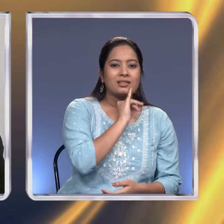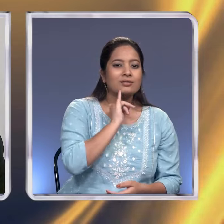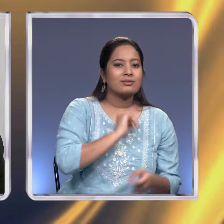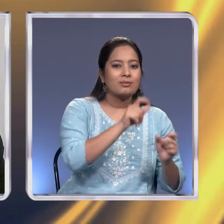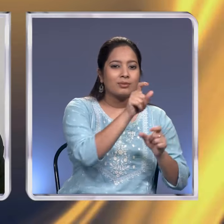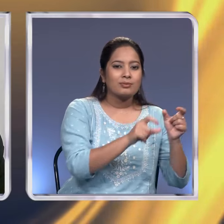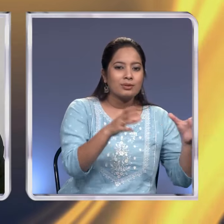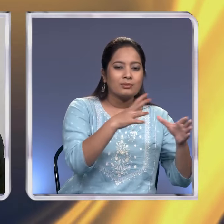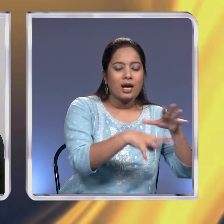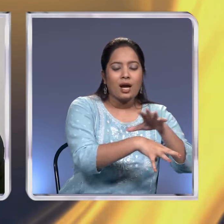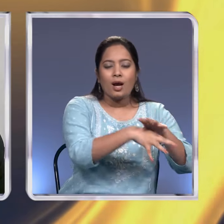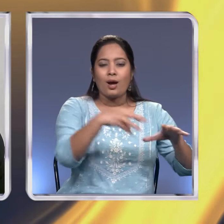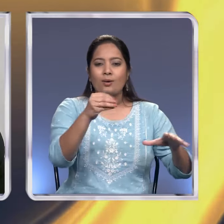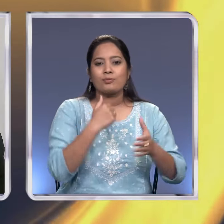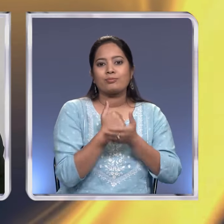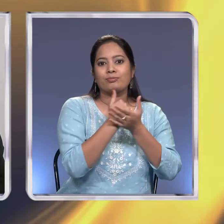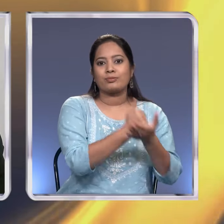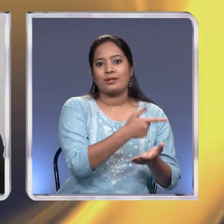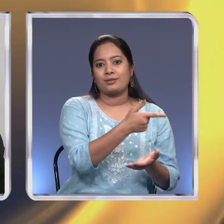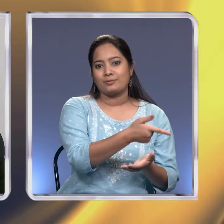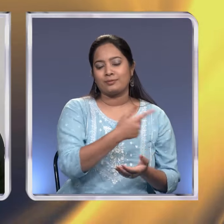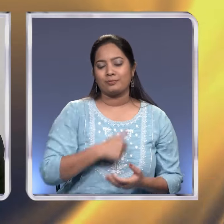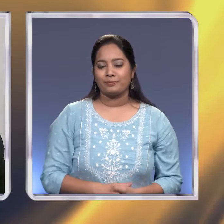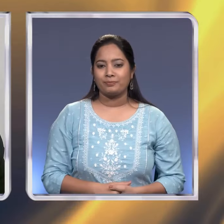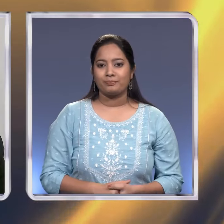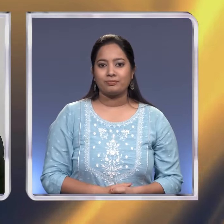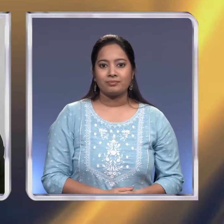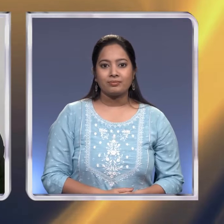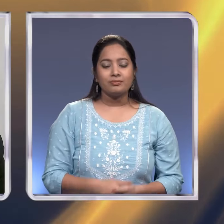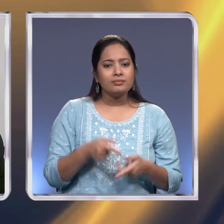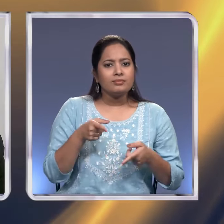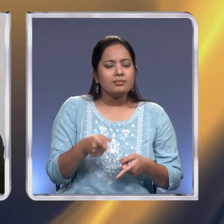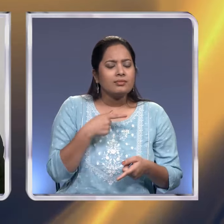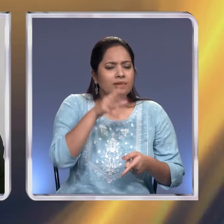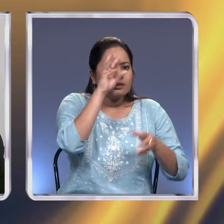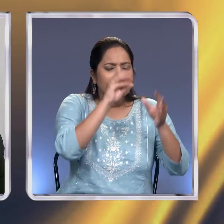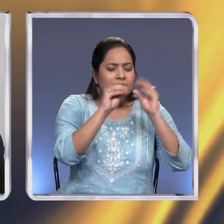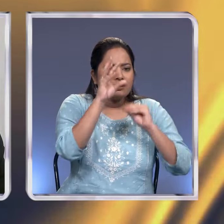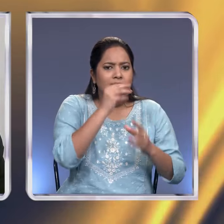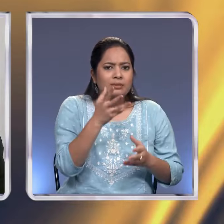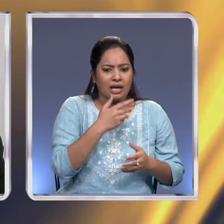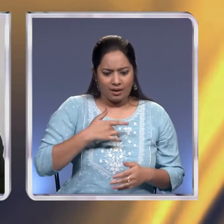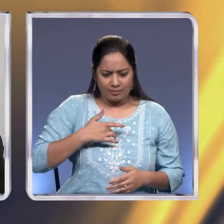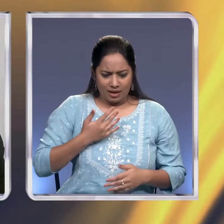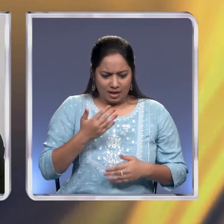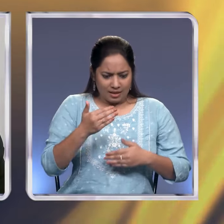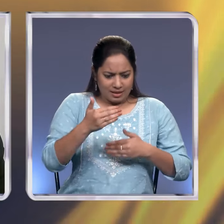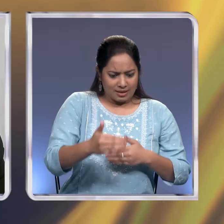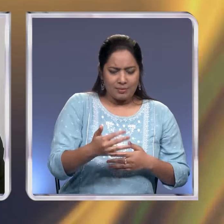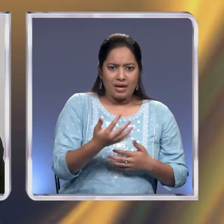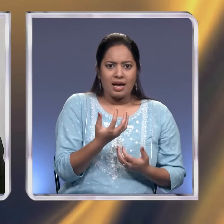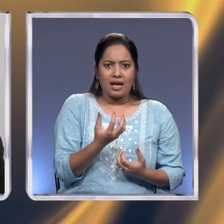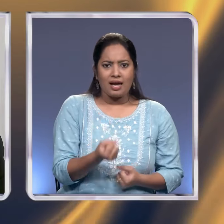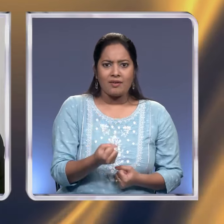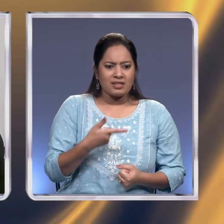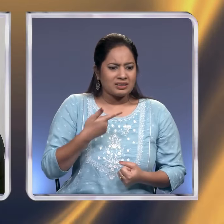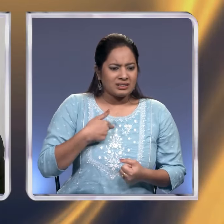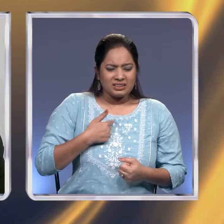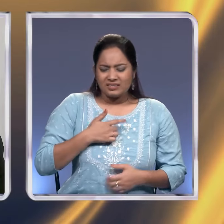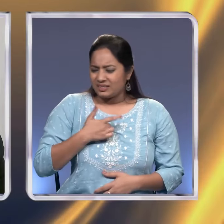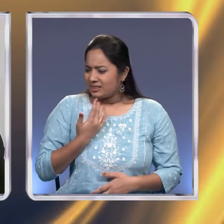को बचाया भी और उन्हें प्रतिज्ञा के देश के करीब भी ले गया। दोस्तों ये वचन हमें, ये कहानी हमें आश्वासन देती है